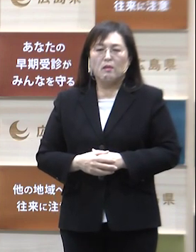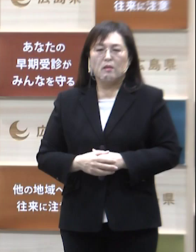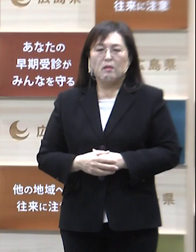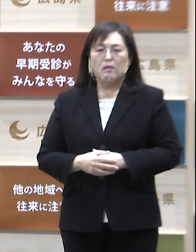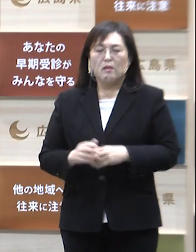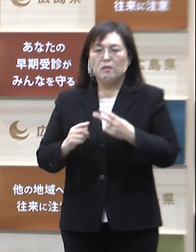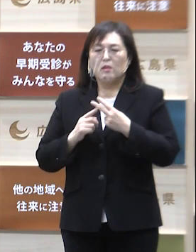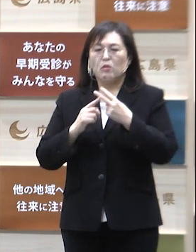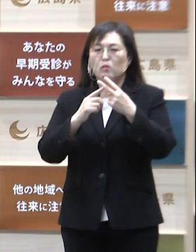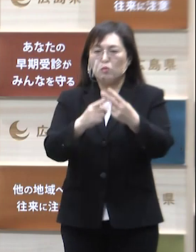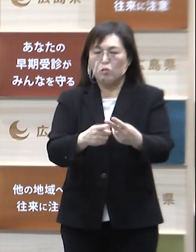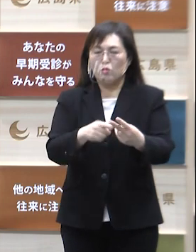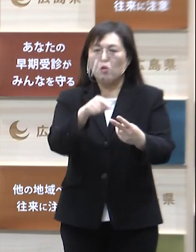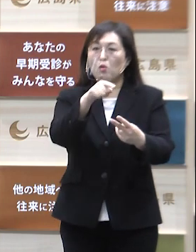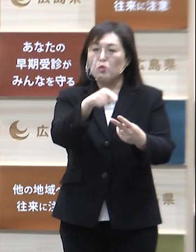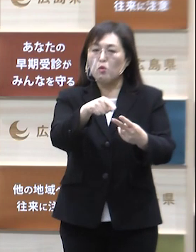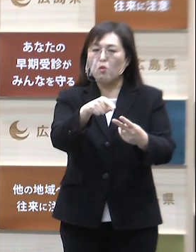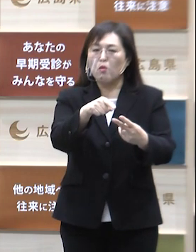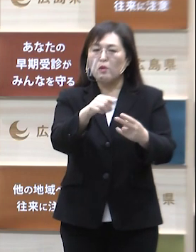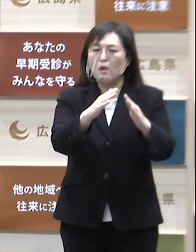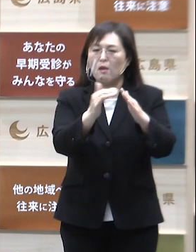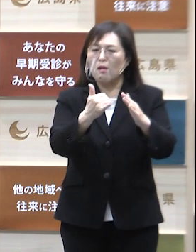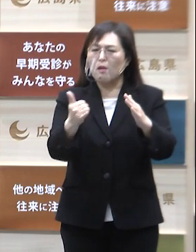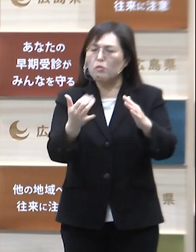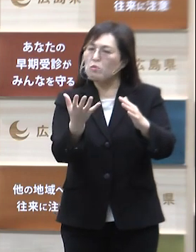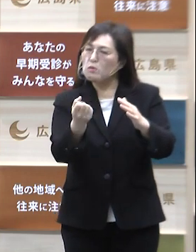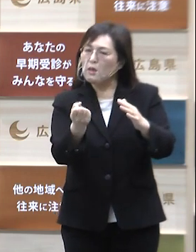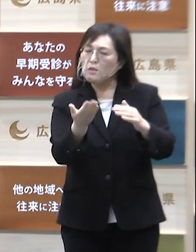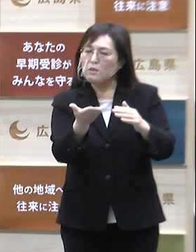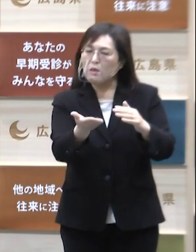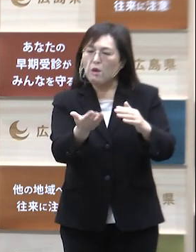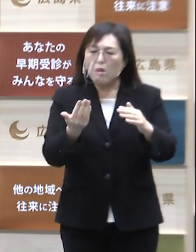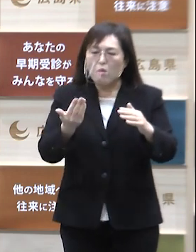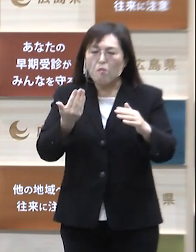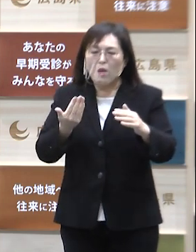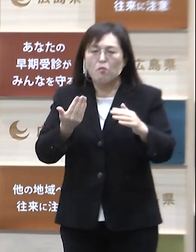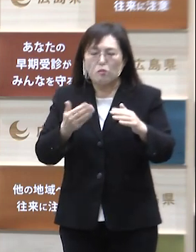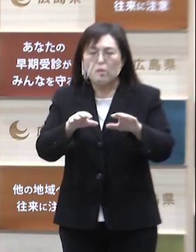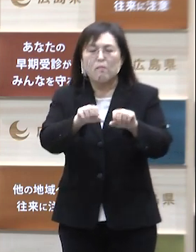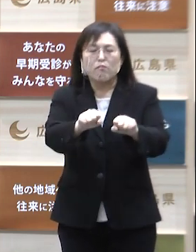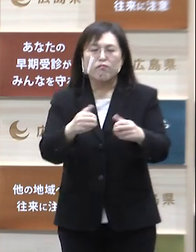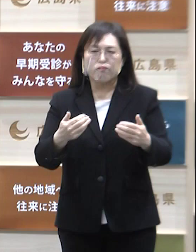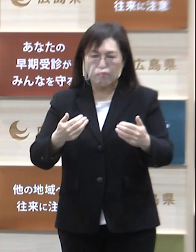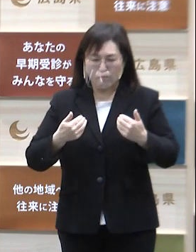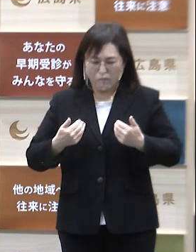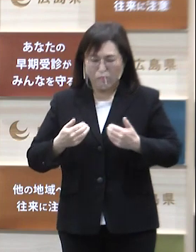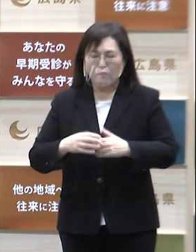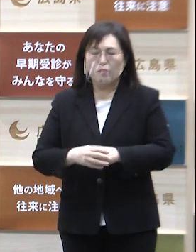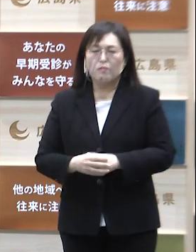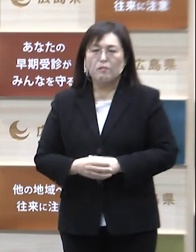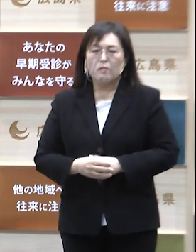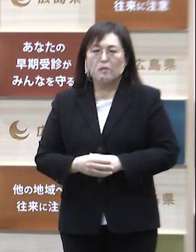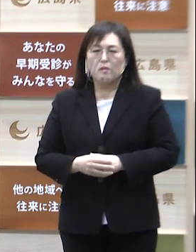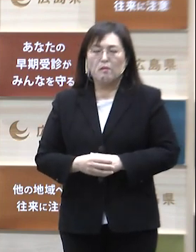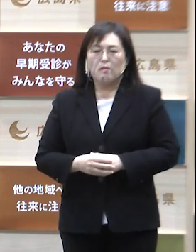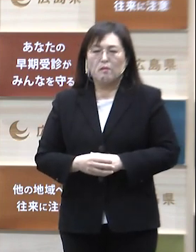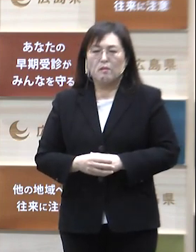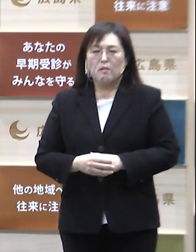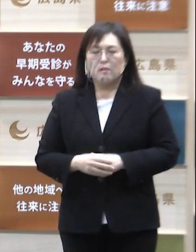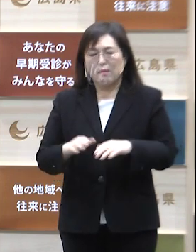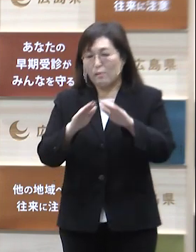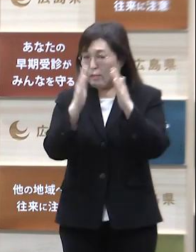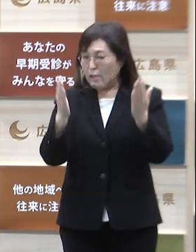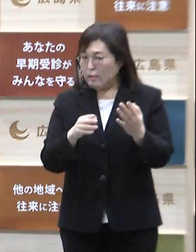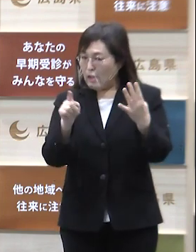その郵送先に何人いるのかということを把握する必要があるんですね。まあ、それは適当に見込んで送るとです